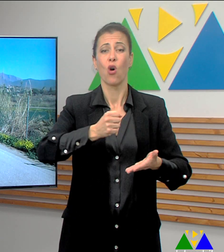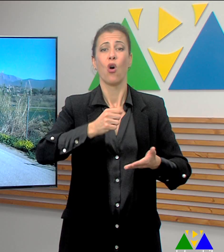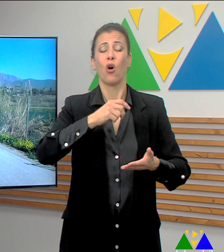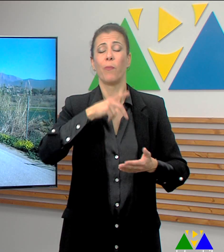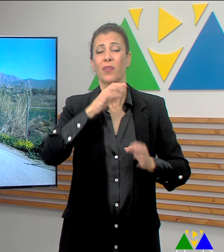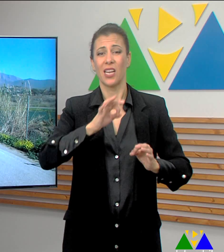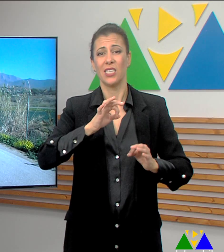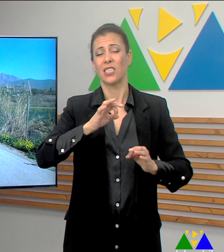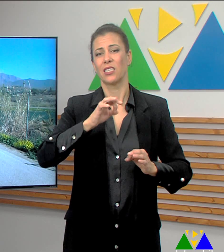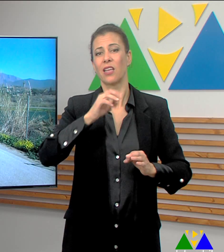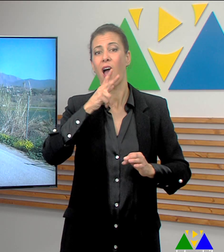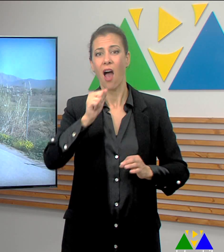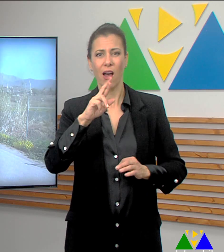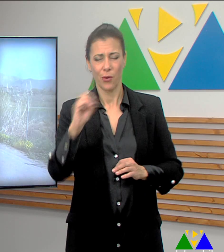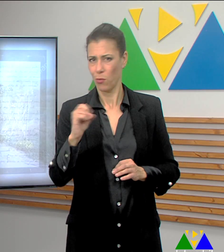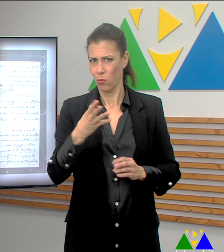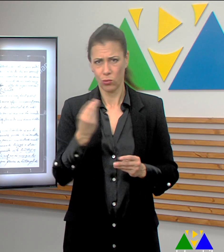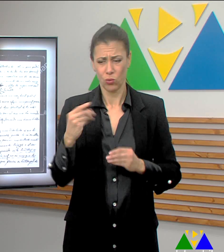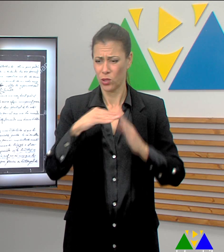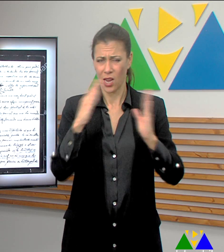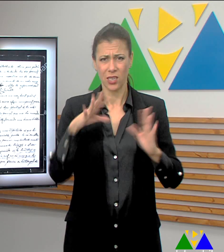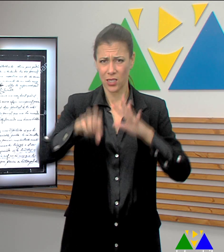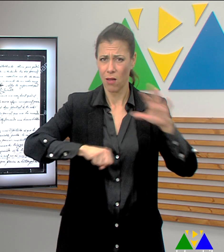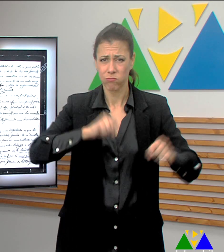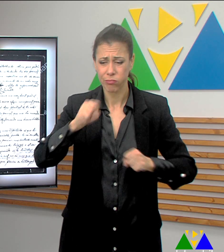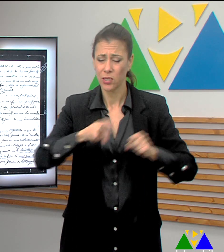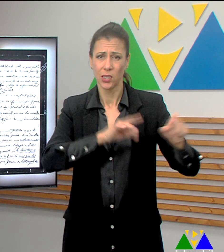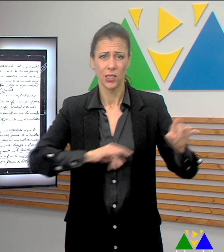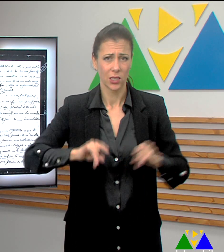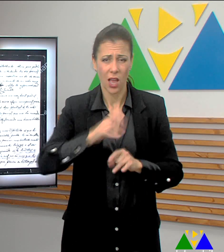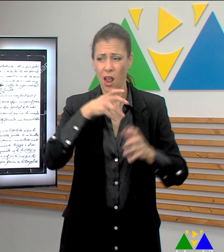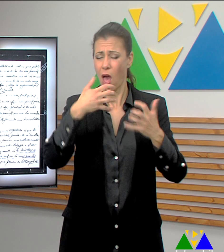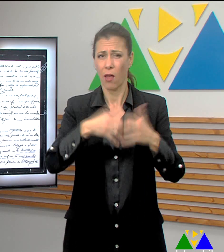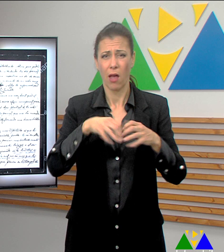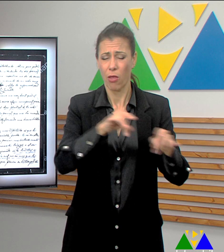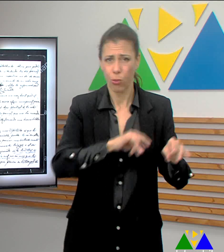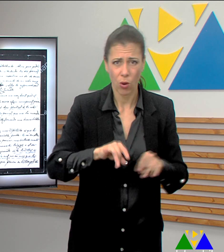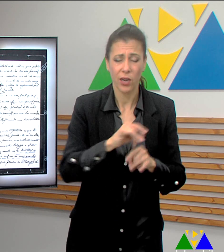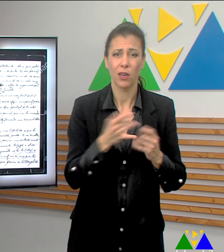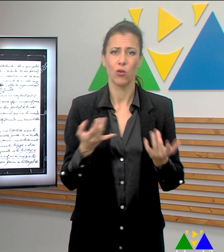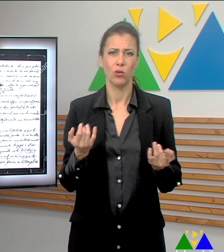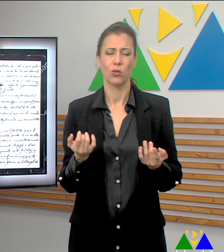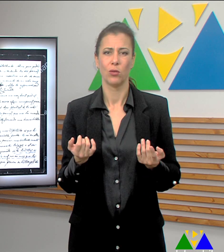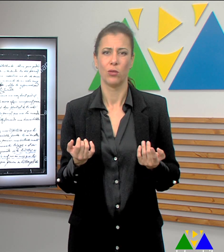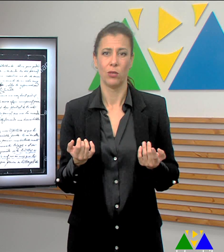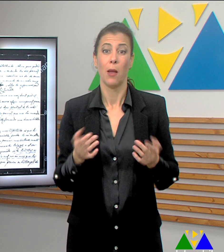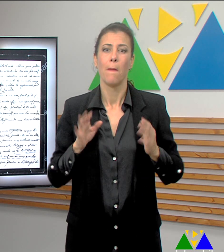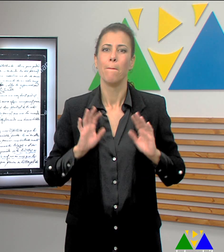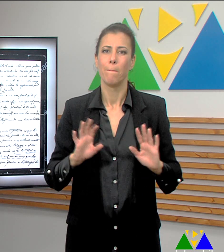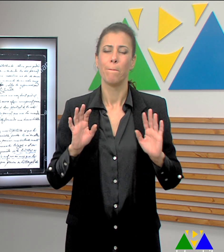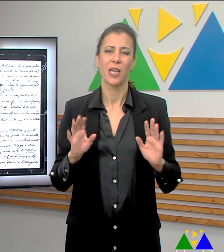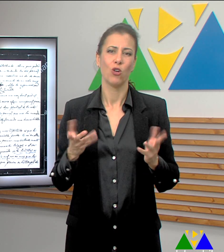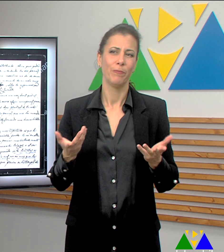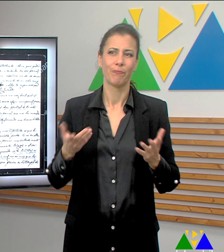más patrimonio generó en Motril. Muchas casas, muchas tierras, ingenios azucareros, es decir, pero fueron